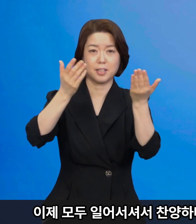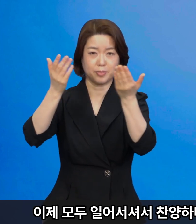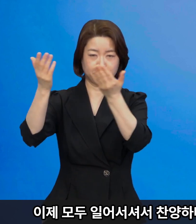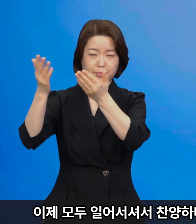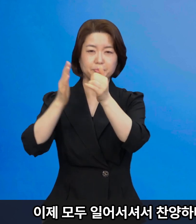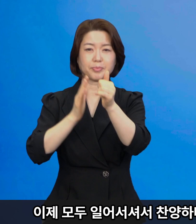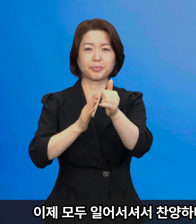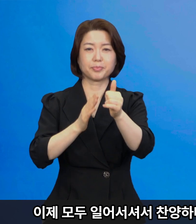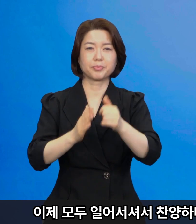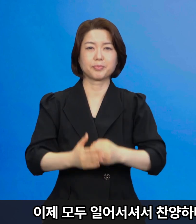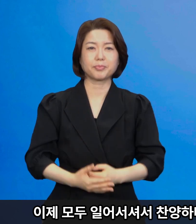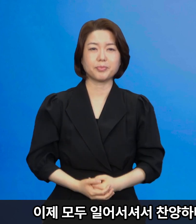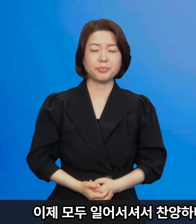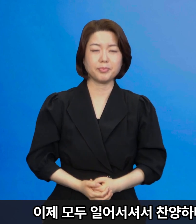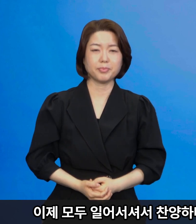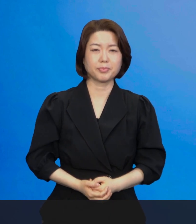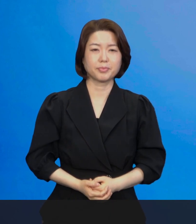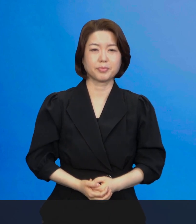시간 갖도록 하겠습니다.